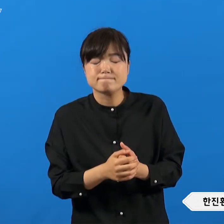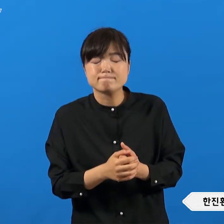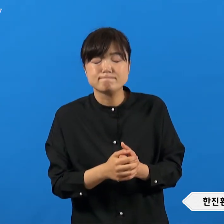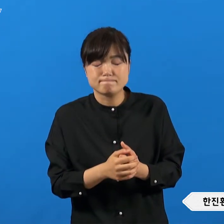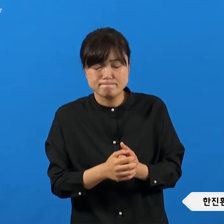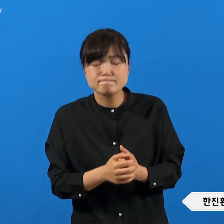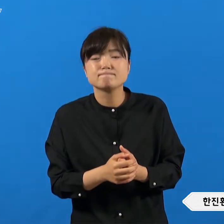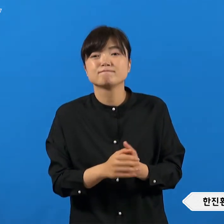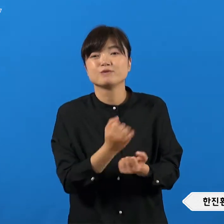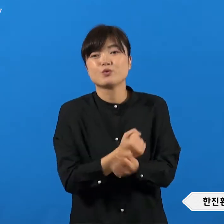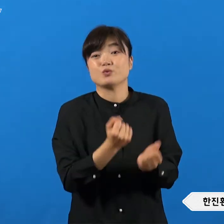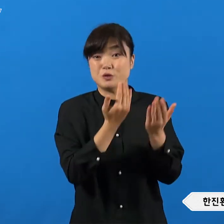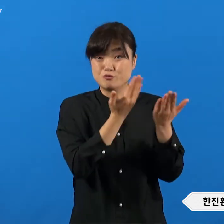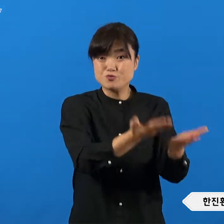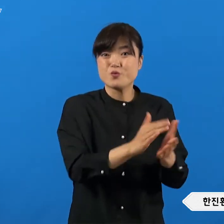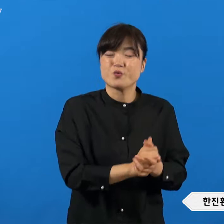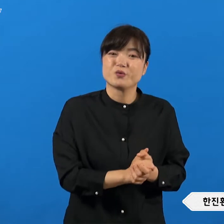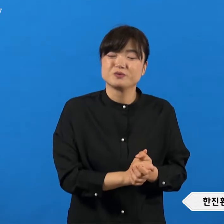그래서